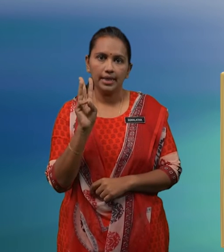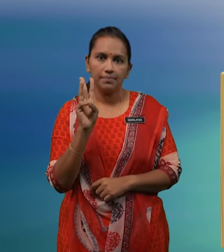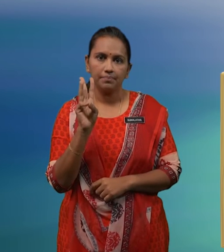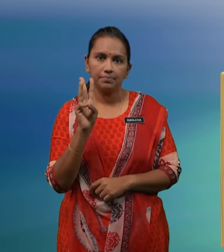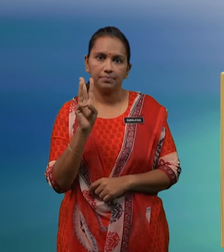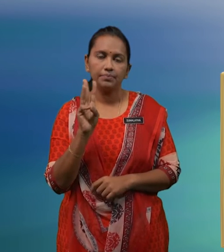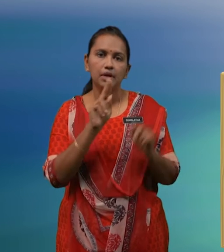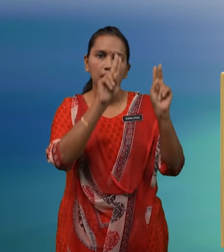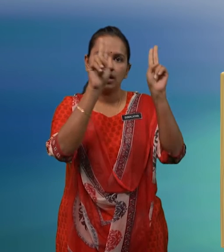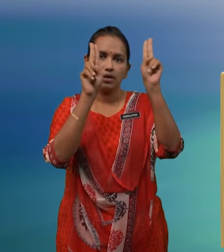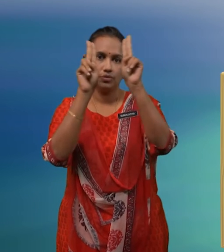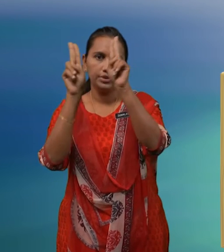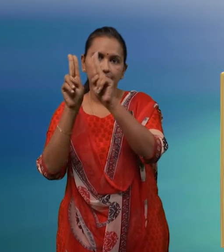6. Udara.